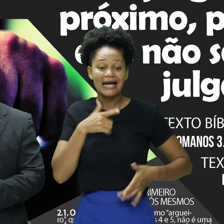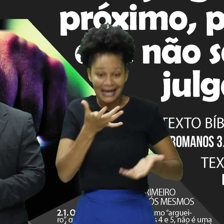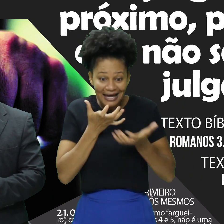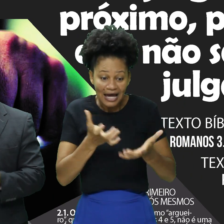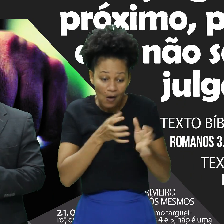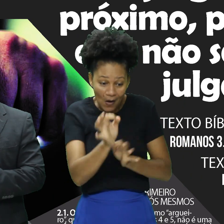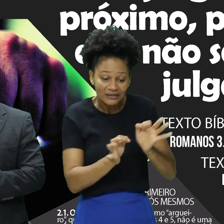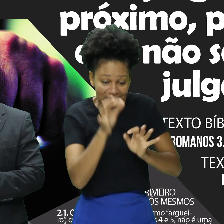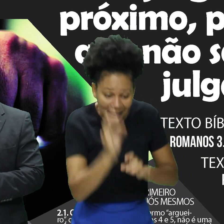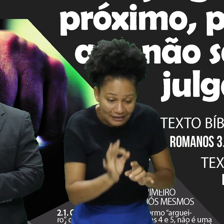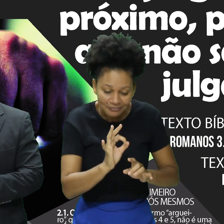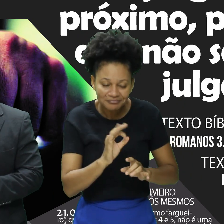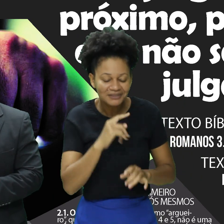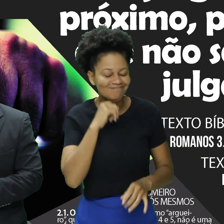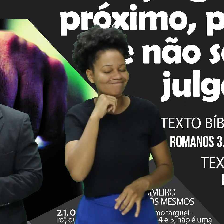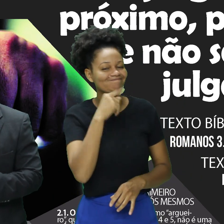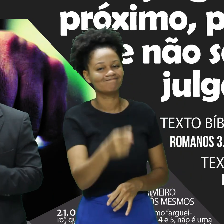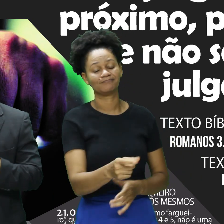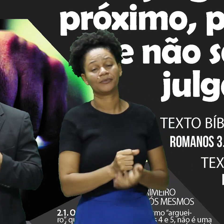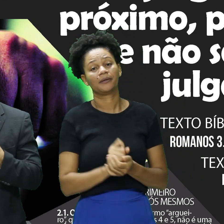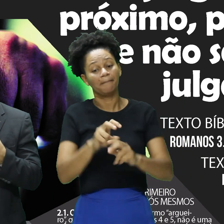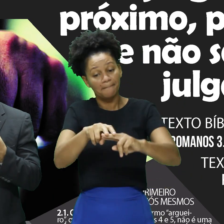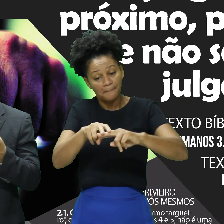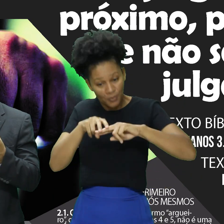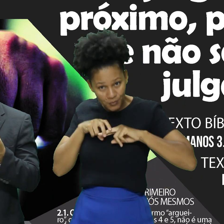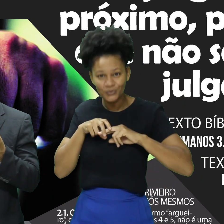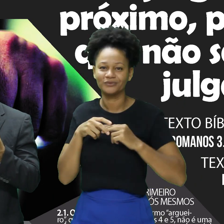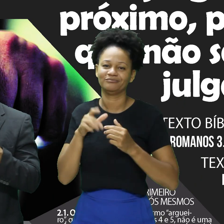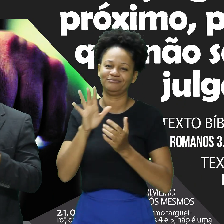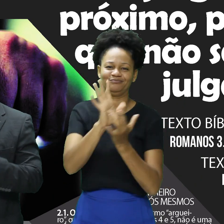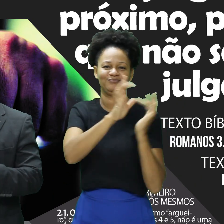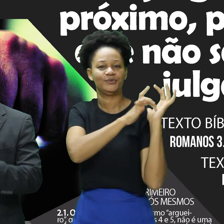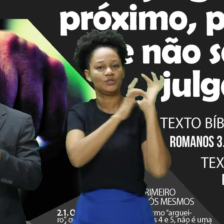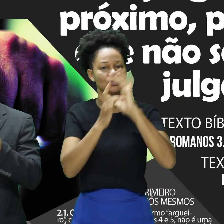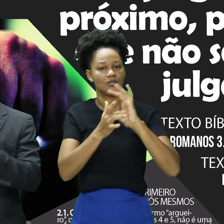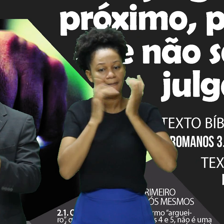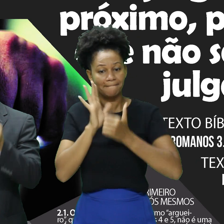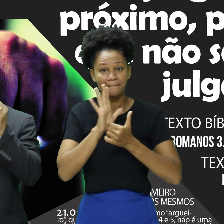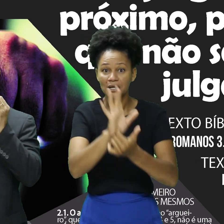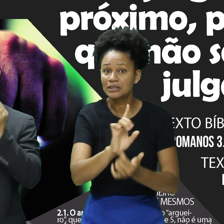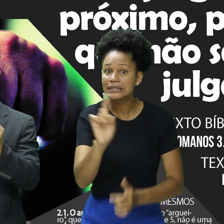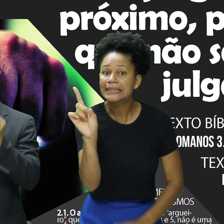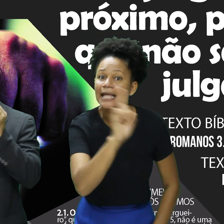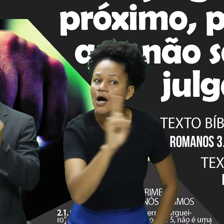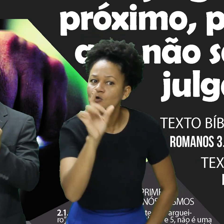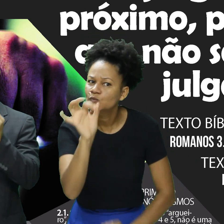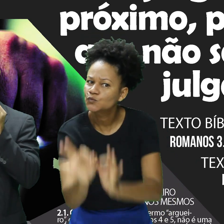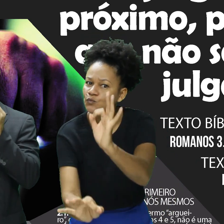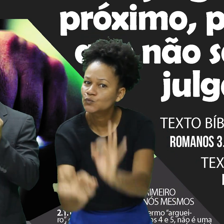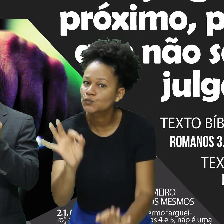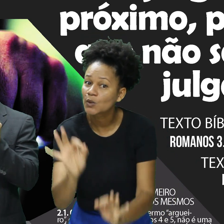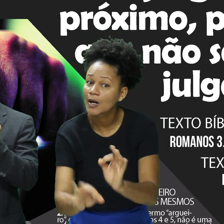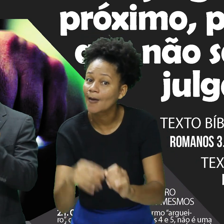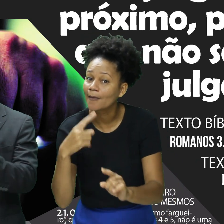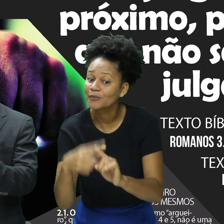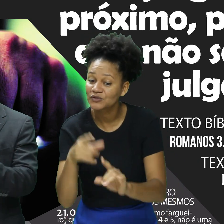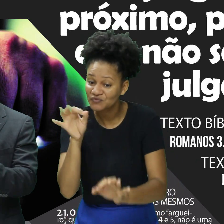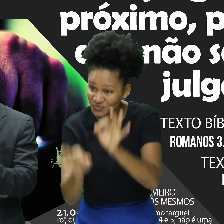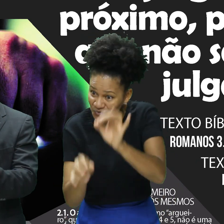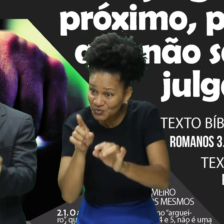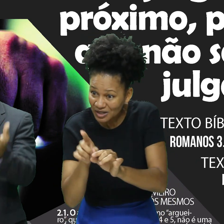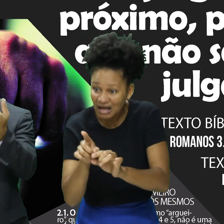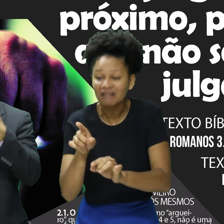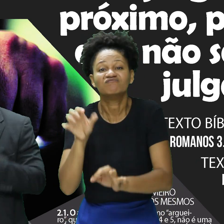consegue. Por esse motivo é que Jesus já nos mostra: não julgueis para não ser